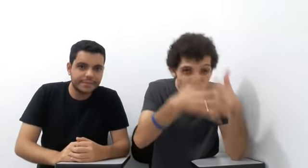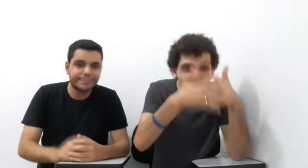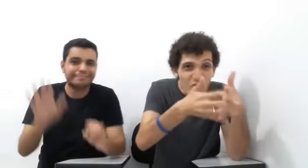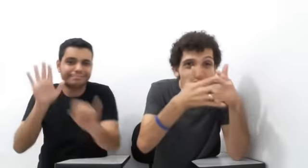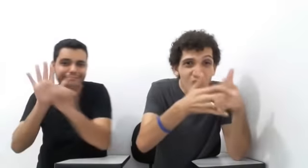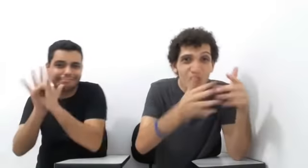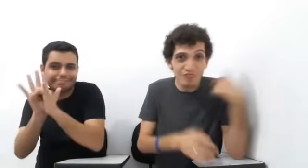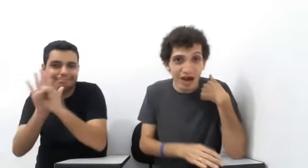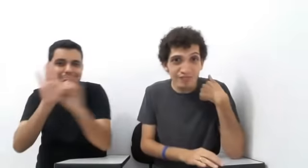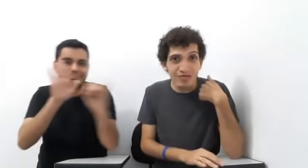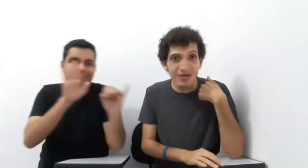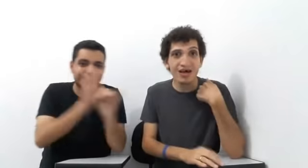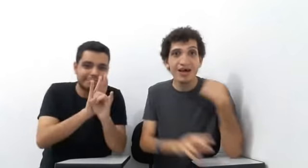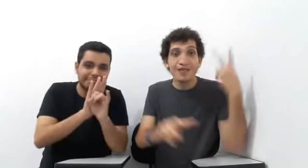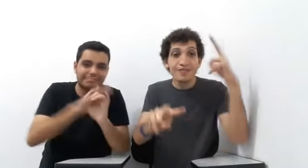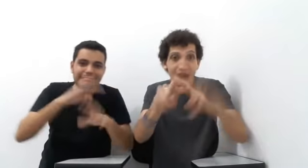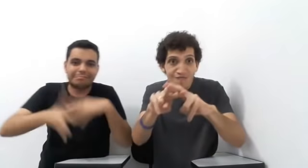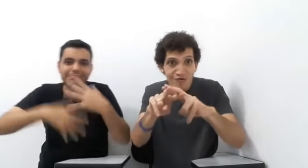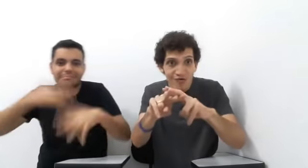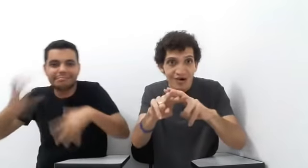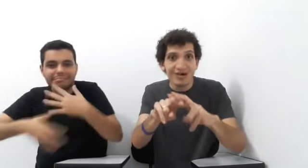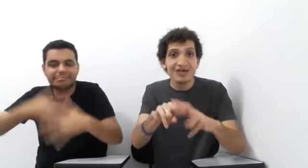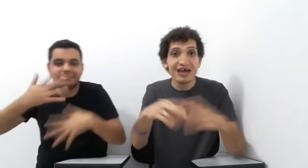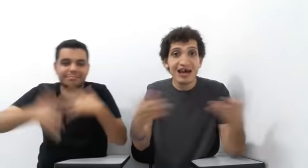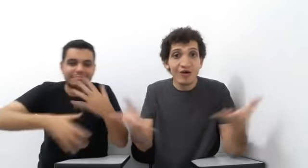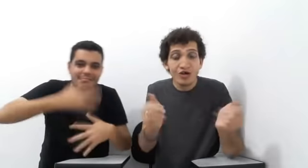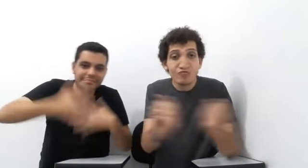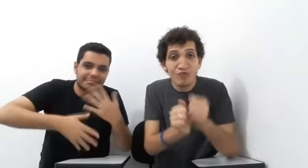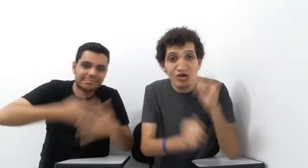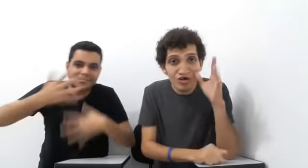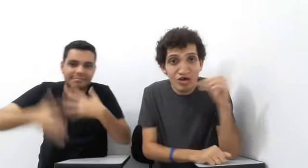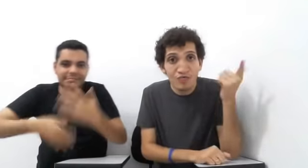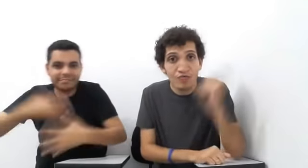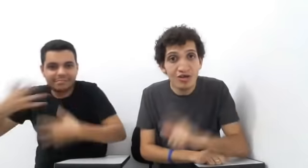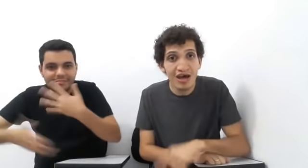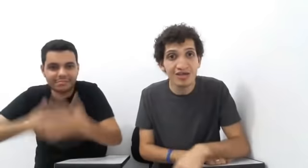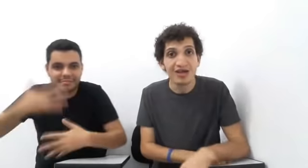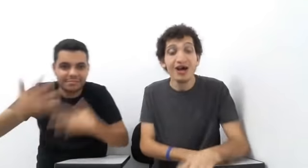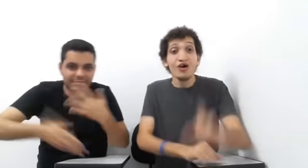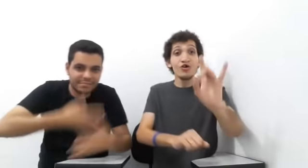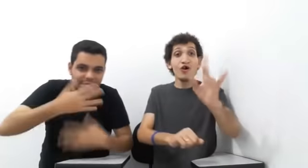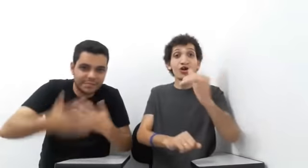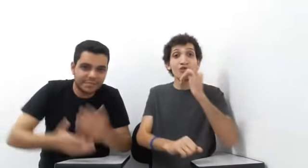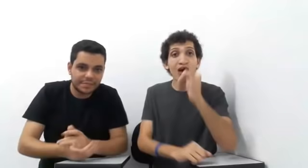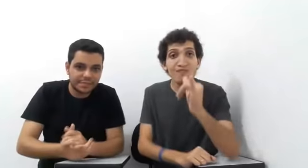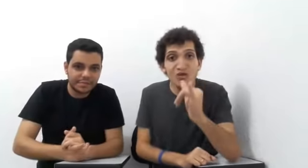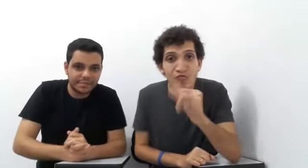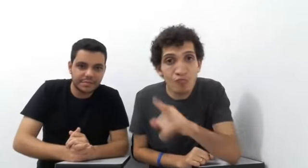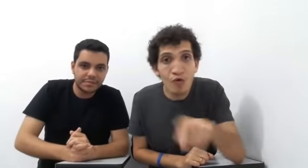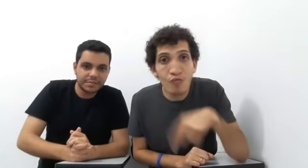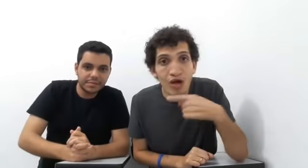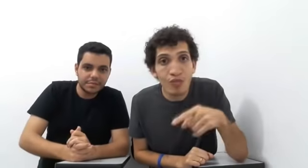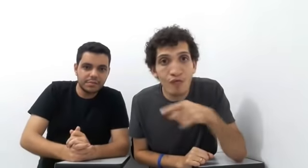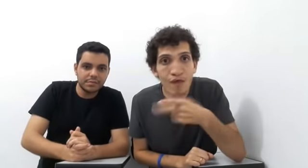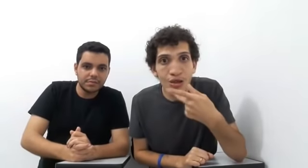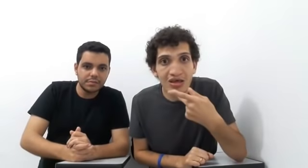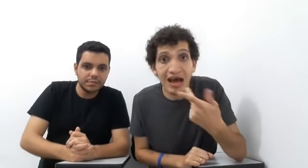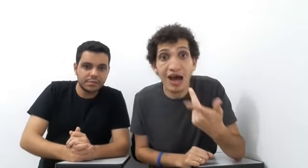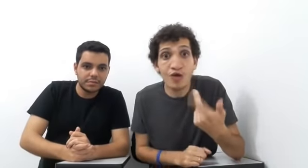o curso para mim, né? Travou. E aí agora eu não consegue. Só eu ali, eu falo assim, eu não